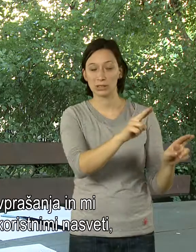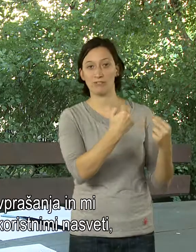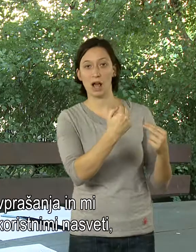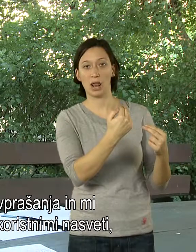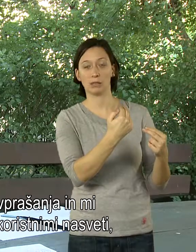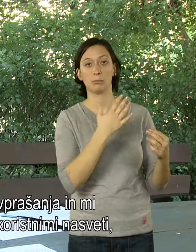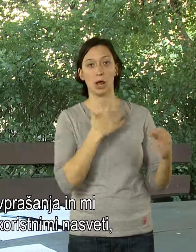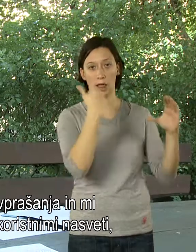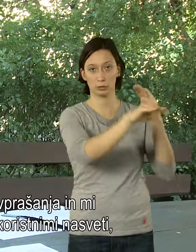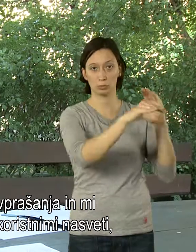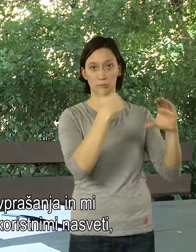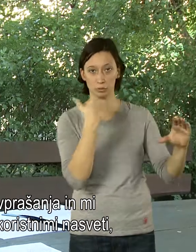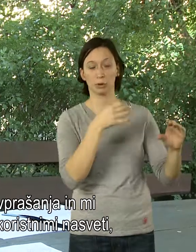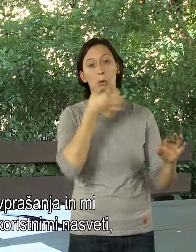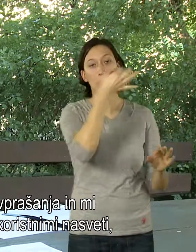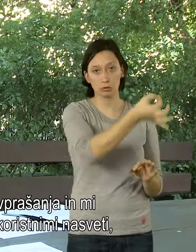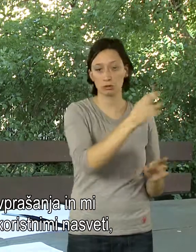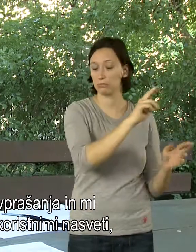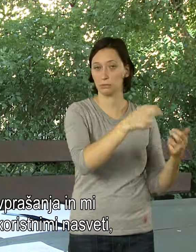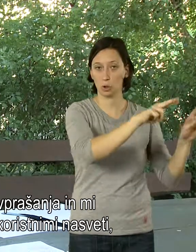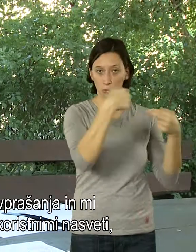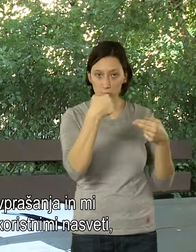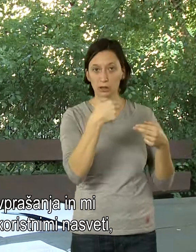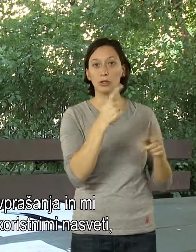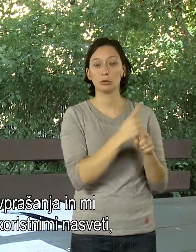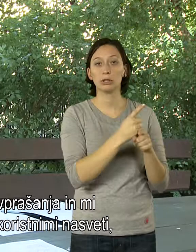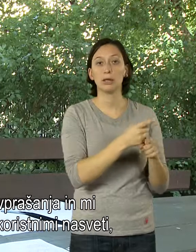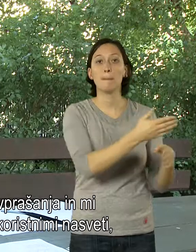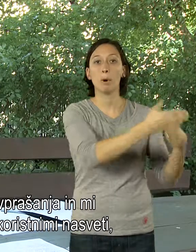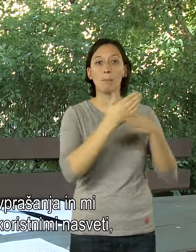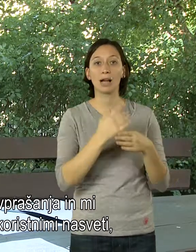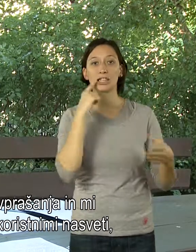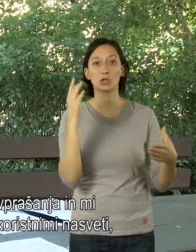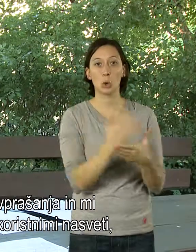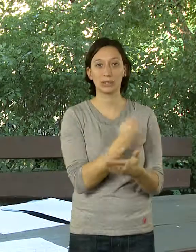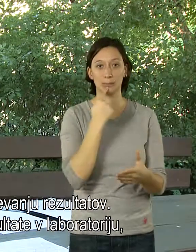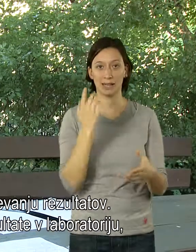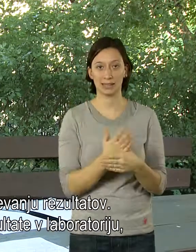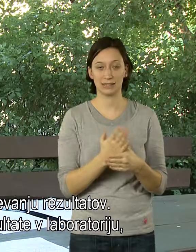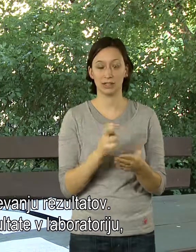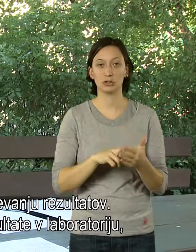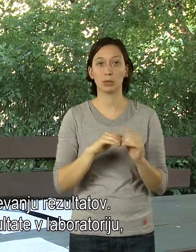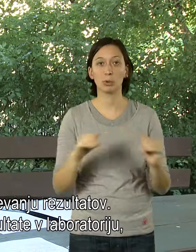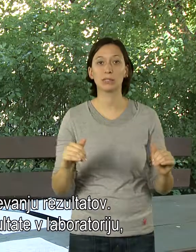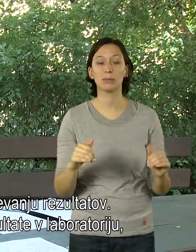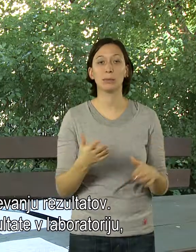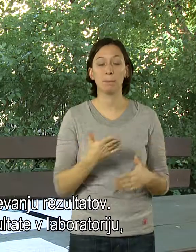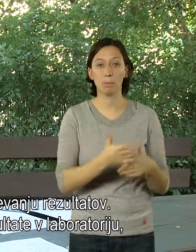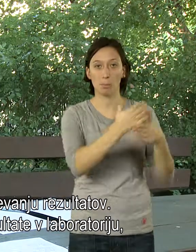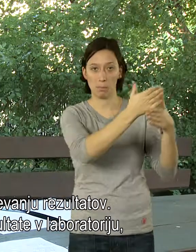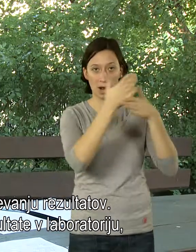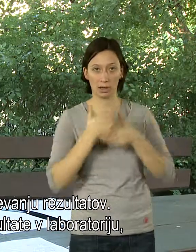moj mail, na moje vprašanja, mi je pomagala tudi s koristnimi nasveti. Še zlasti mi je pomagala tudi